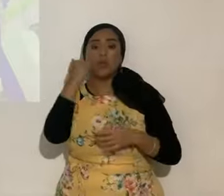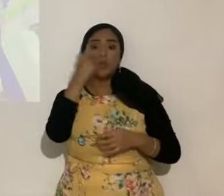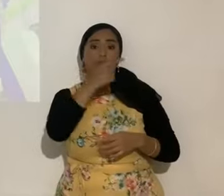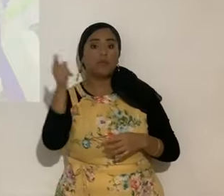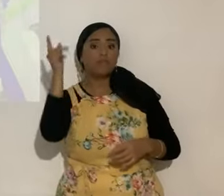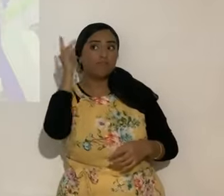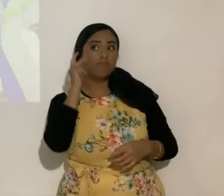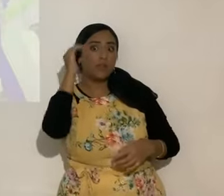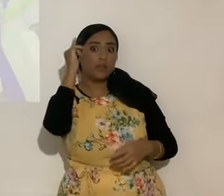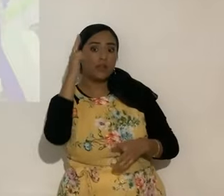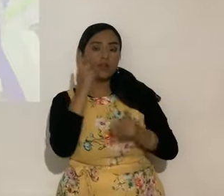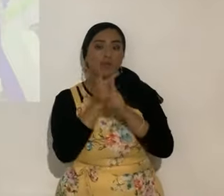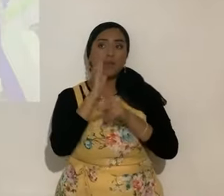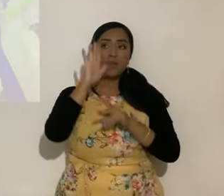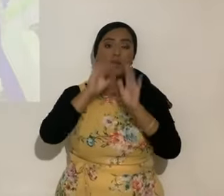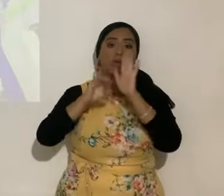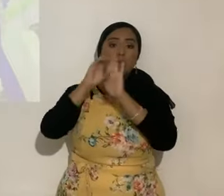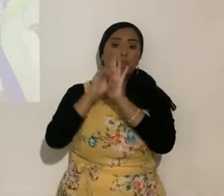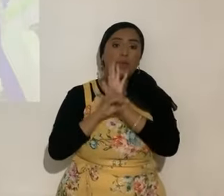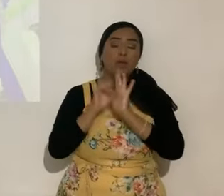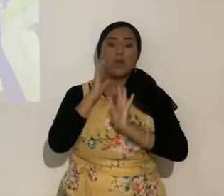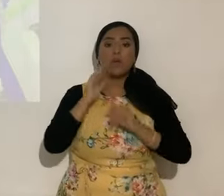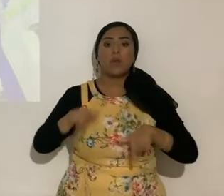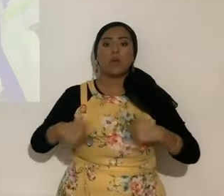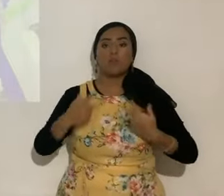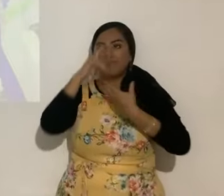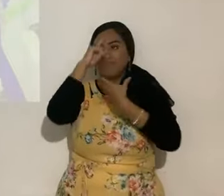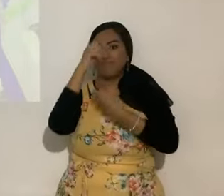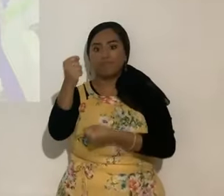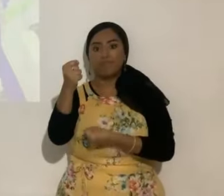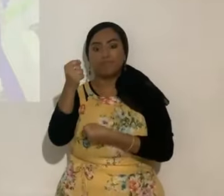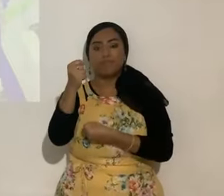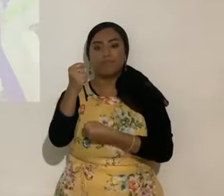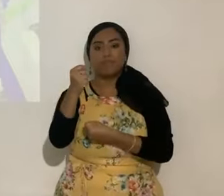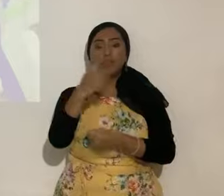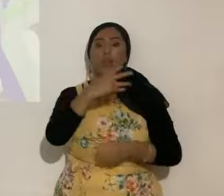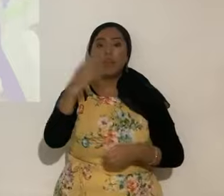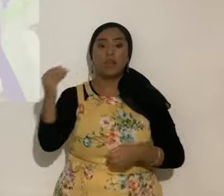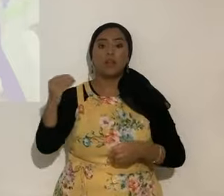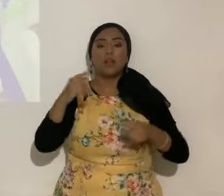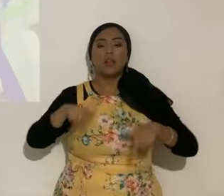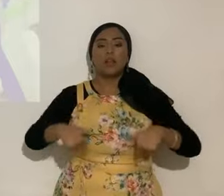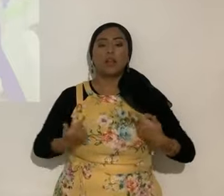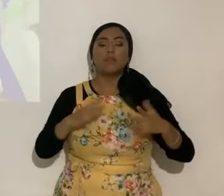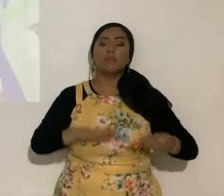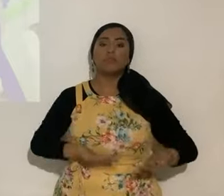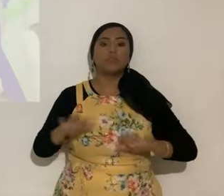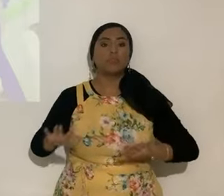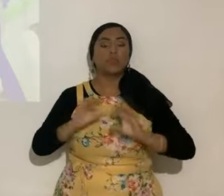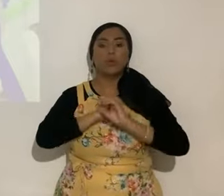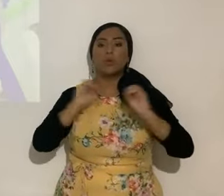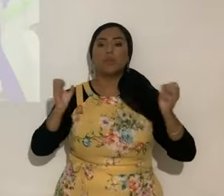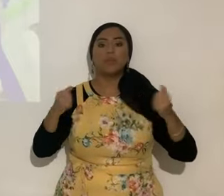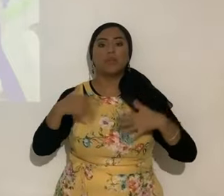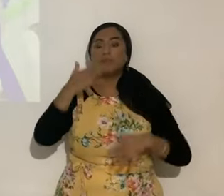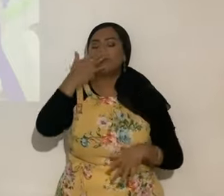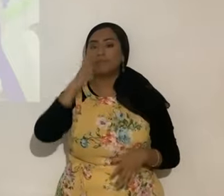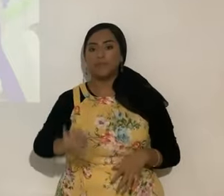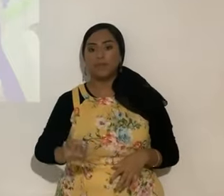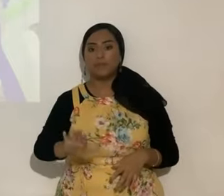que oyere a Yahweh y guarde sus mandamientos, habitará confiadamente y vivirá tranquilo, sin temor del mal.